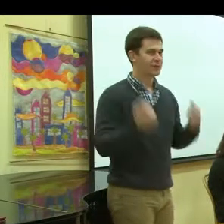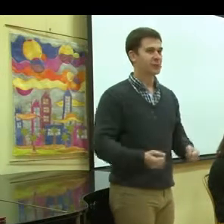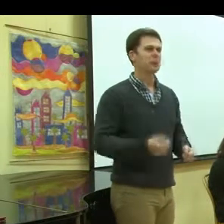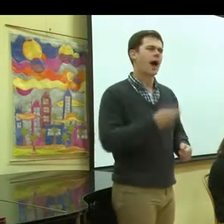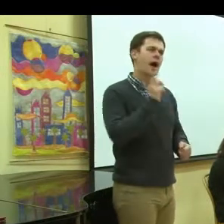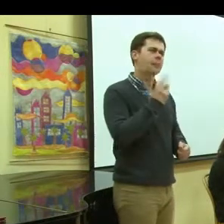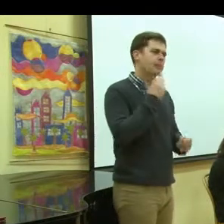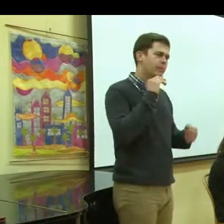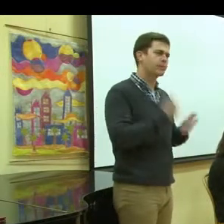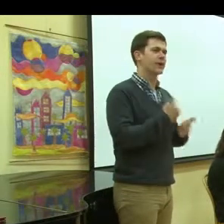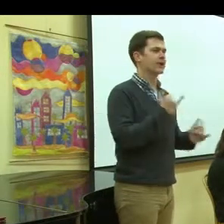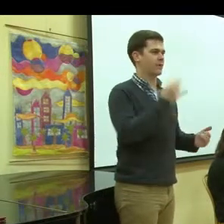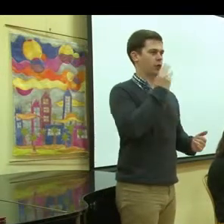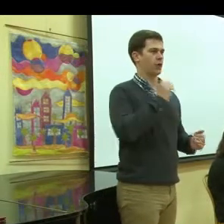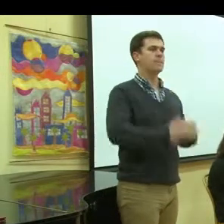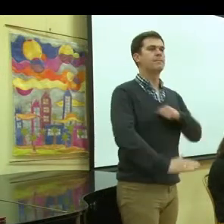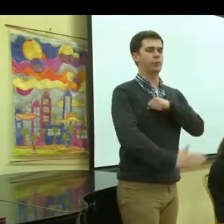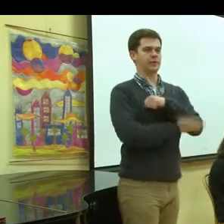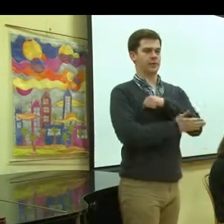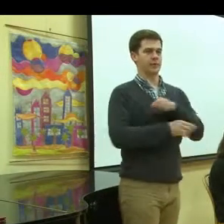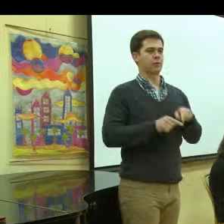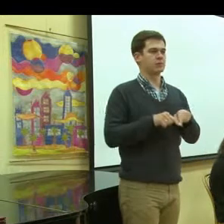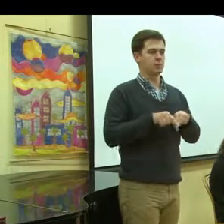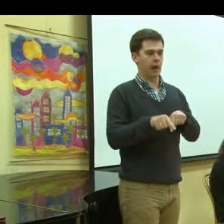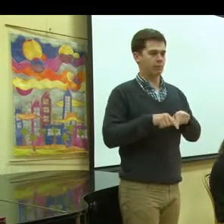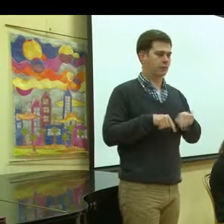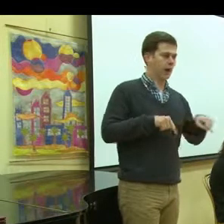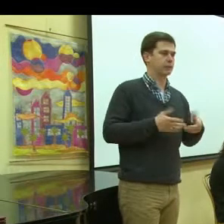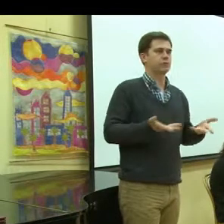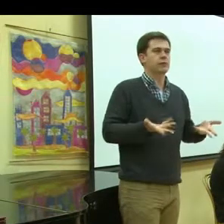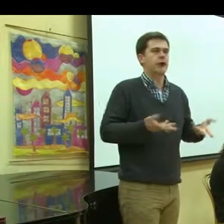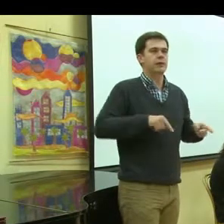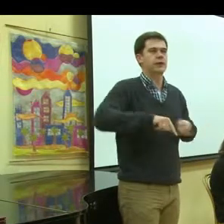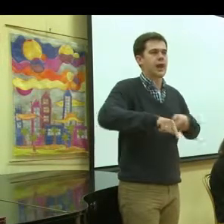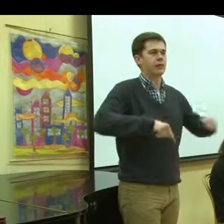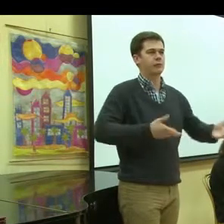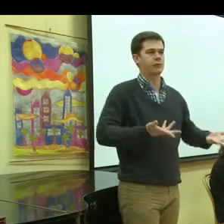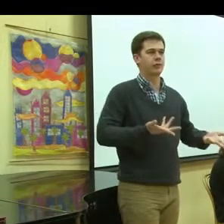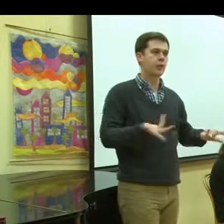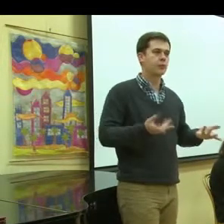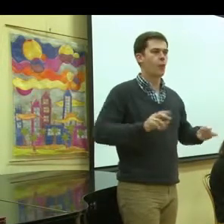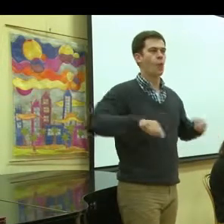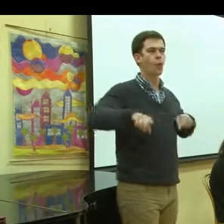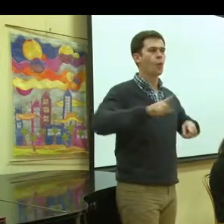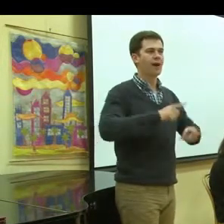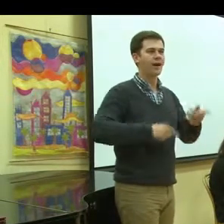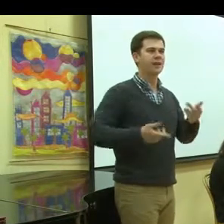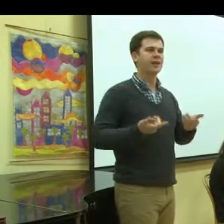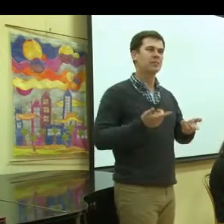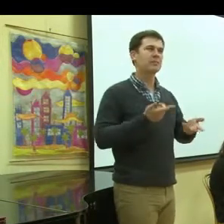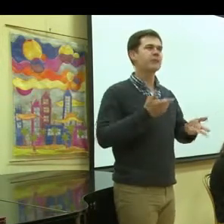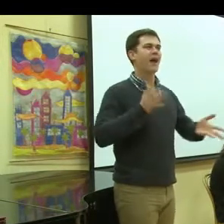kroki, podstawowe figury w tangu, tak żebyście mogli przybliżyć, jak wyglądają takie układy, te